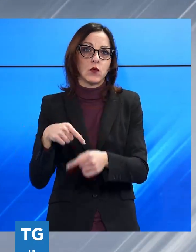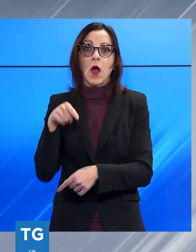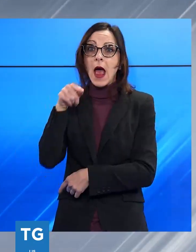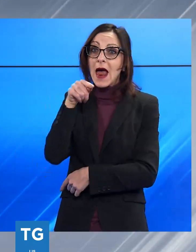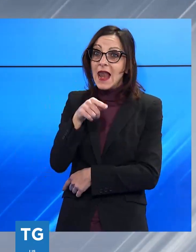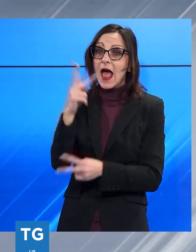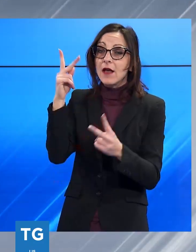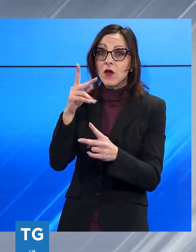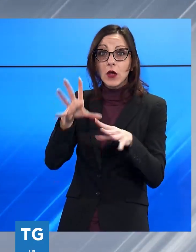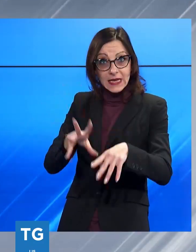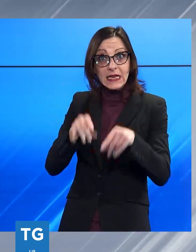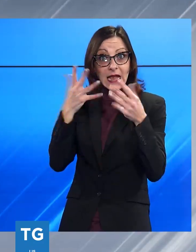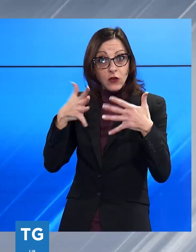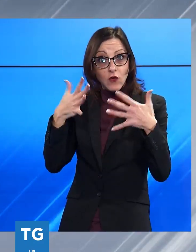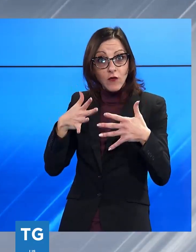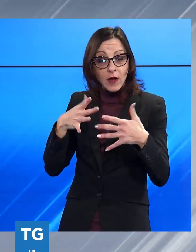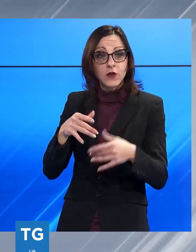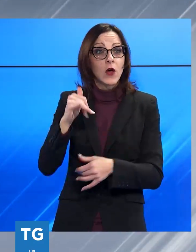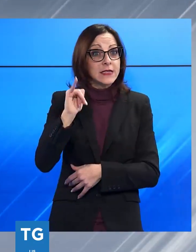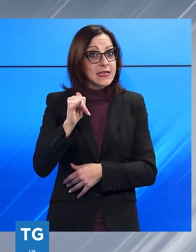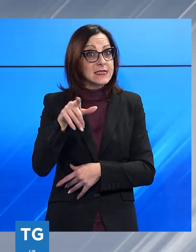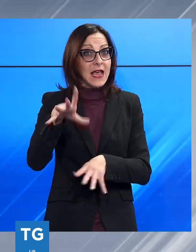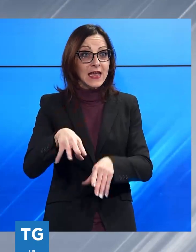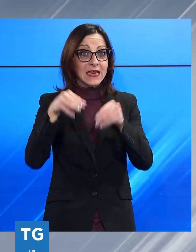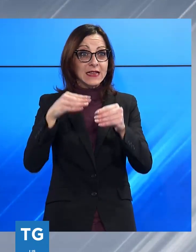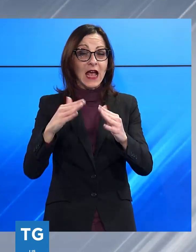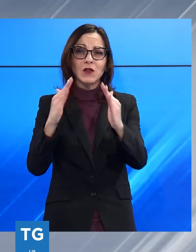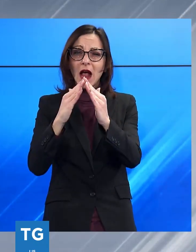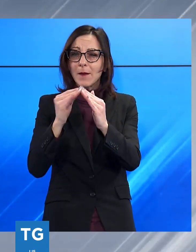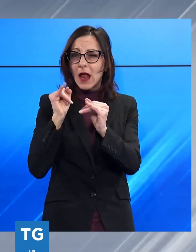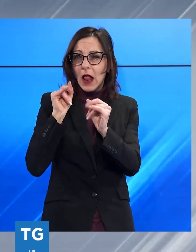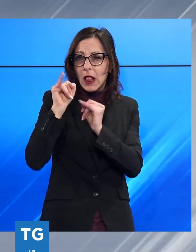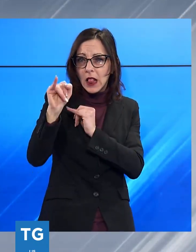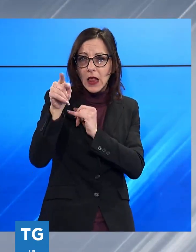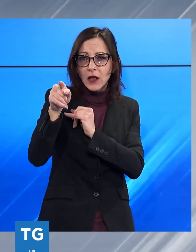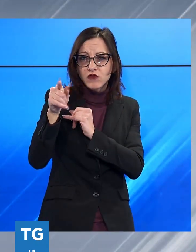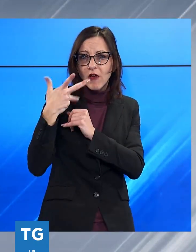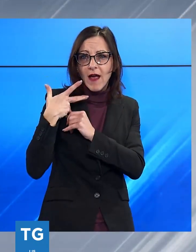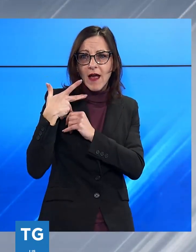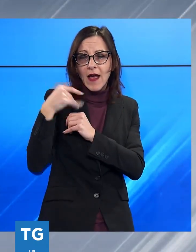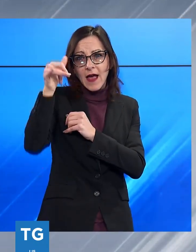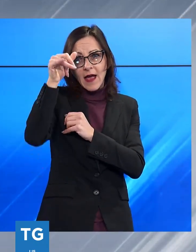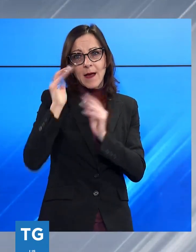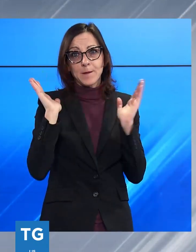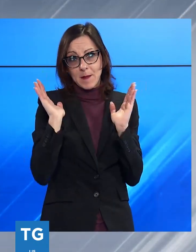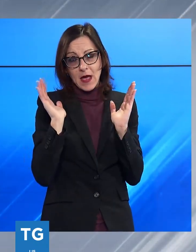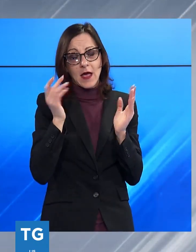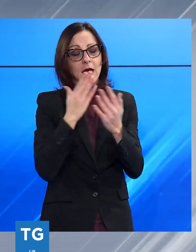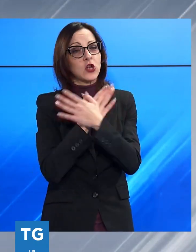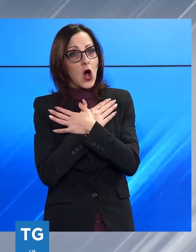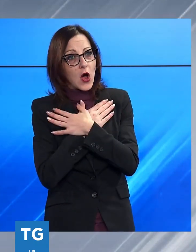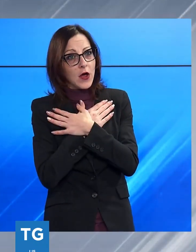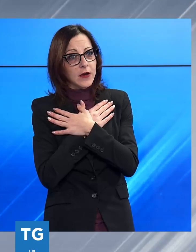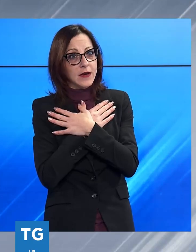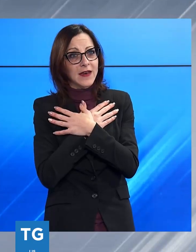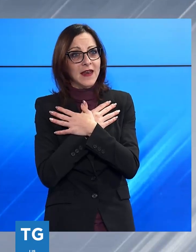aveva iniziato lei ha iniziato lei aveva iniziato La Capannina che era là dove c'è d'estate la Madonna quindi sta d'inverno ci si deve fare costruisce